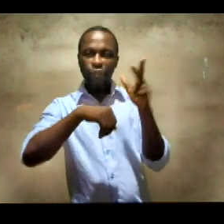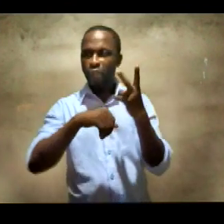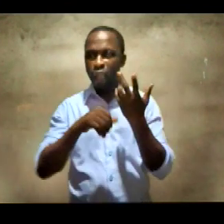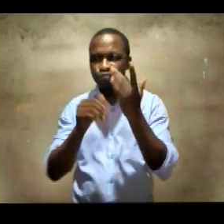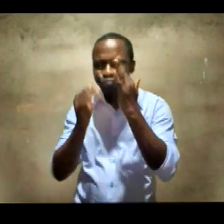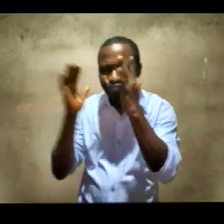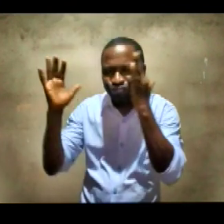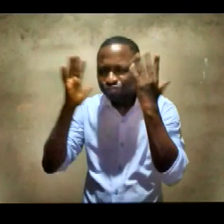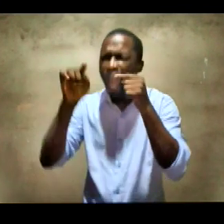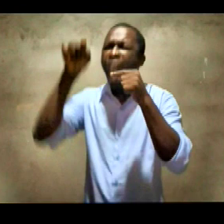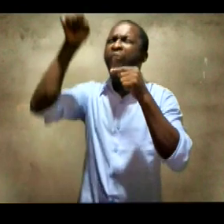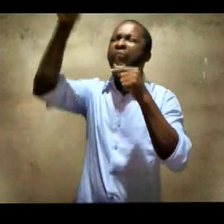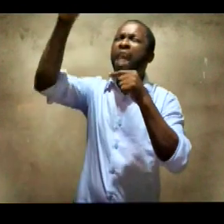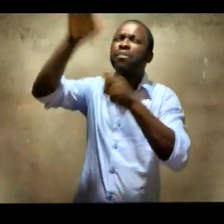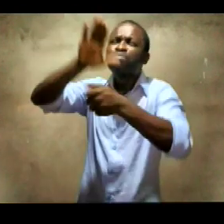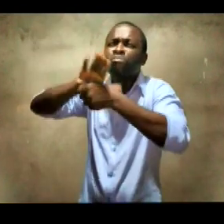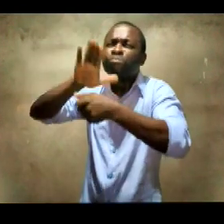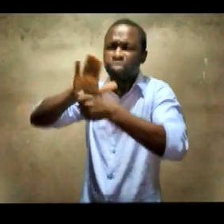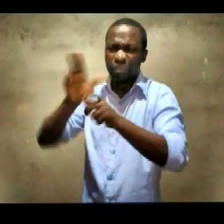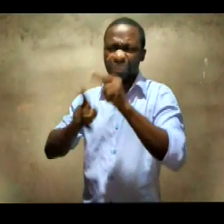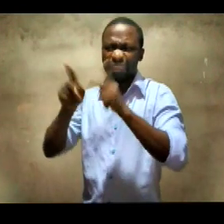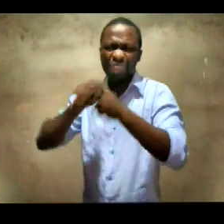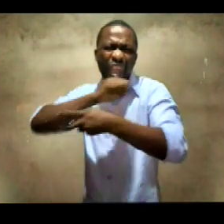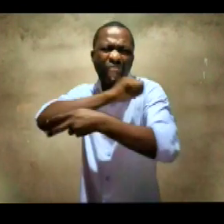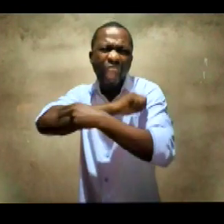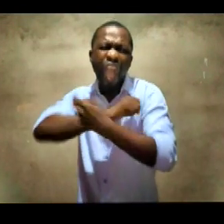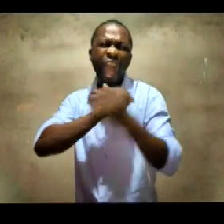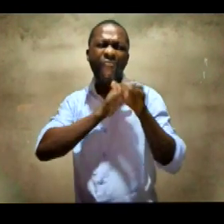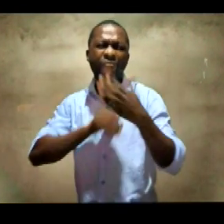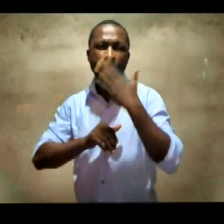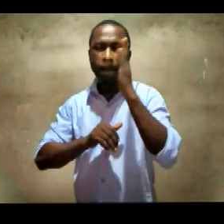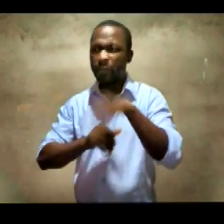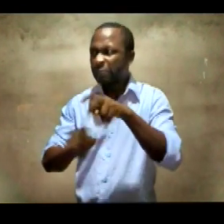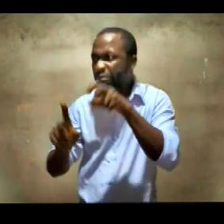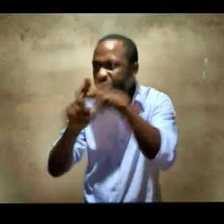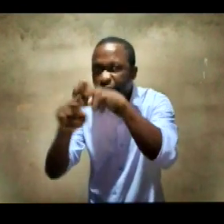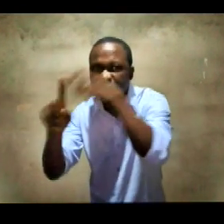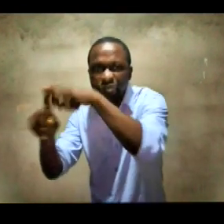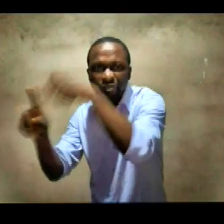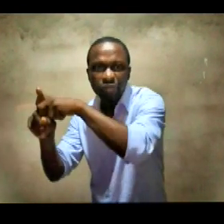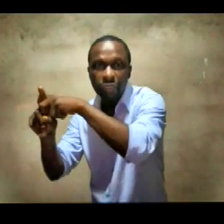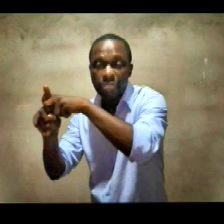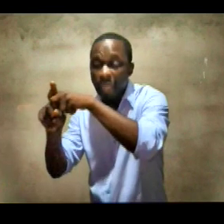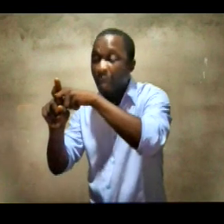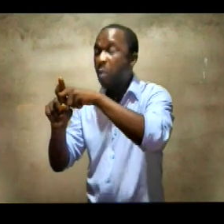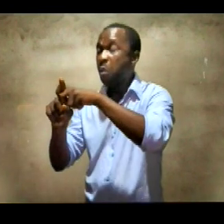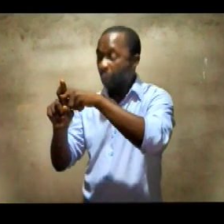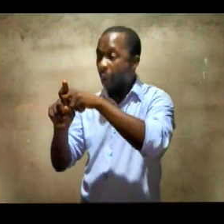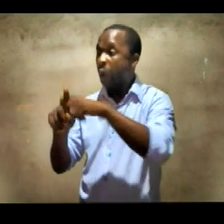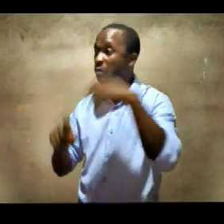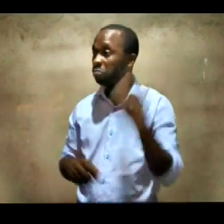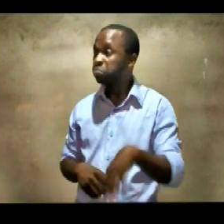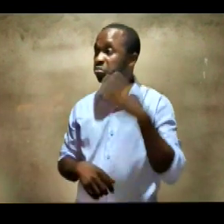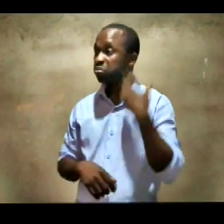pour rattraper d'autres produits qui ont échappé à la vigilance des douaniers. Junior Ossin et Stéphane Binac.